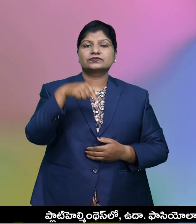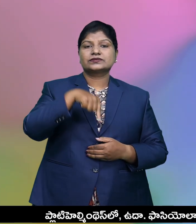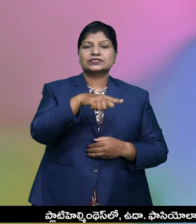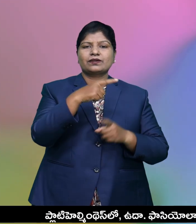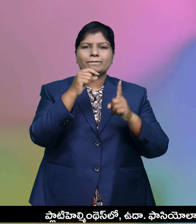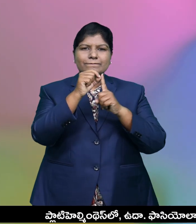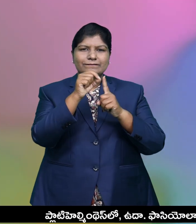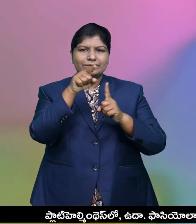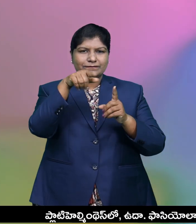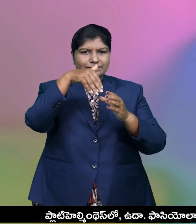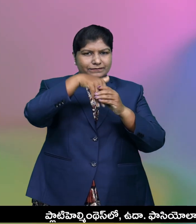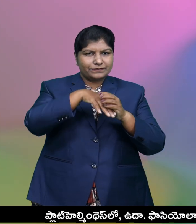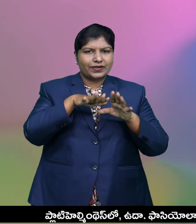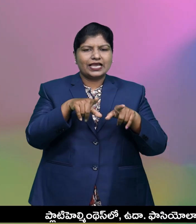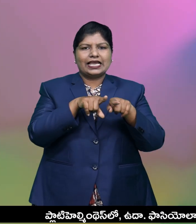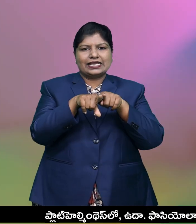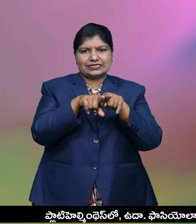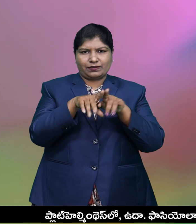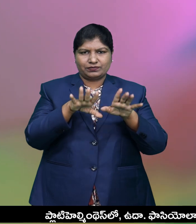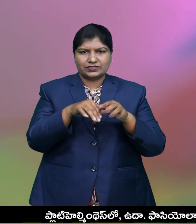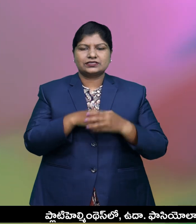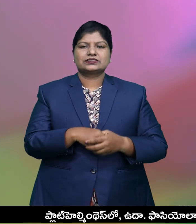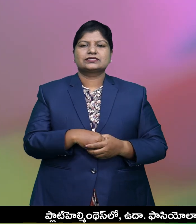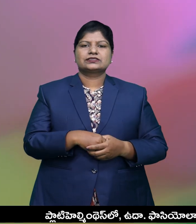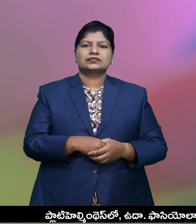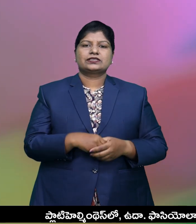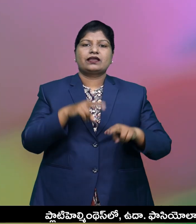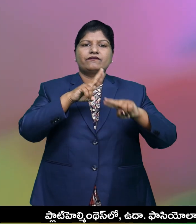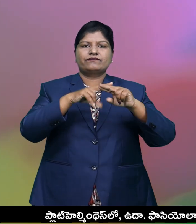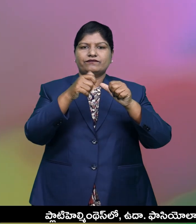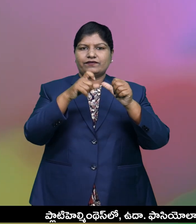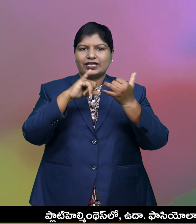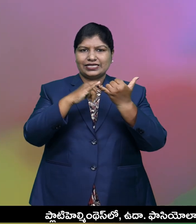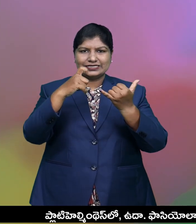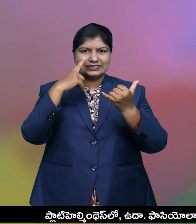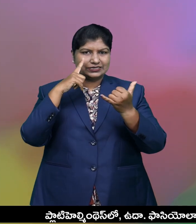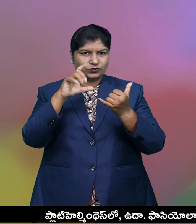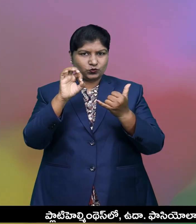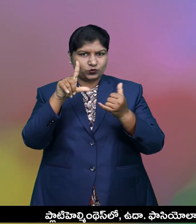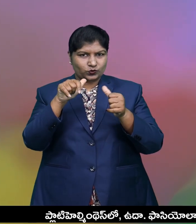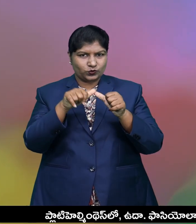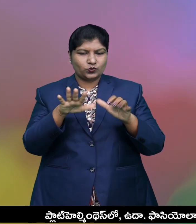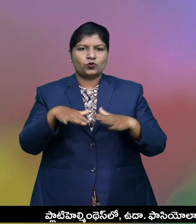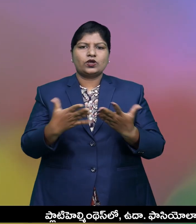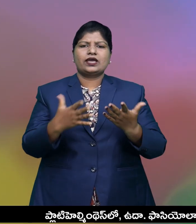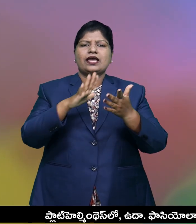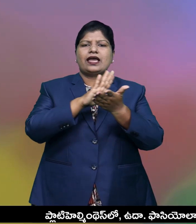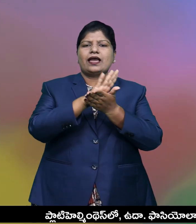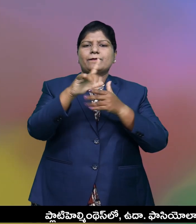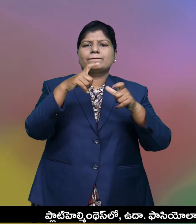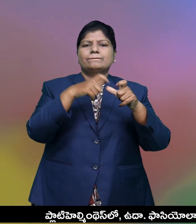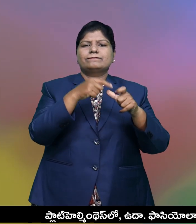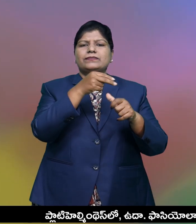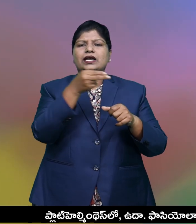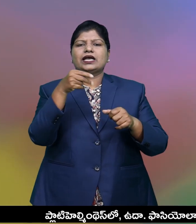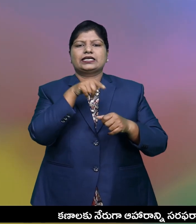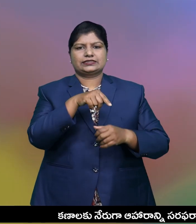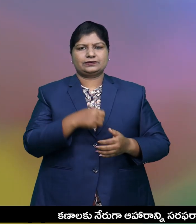ప్లాటీహెల్మింథెస్లో ఉదాహరణ పాసియోలా హెపాటికా. జీర్ణ వ్యవస్థ చాలా శాఖలుగా ఉంటుంది మరియు